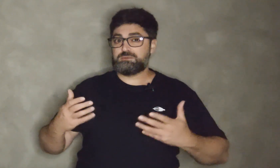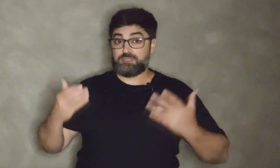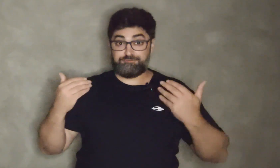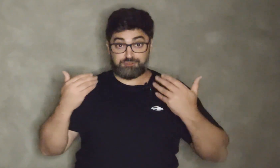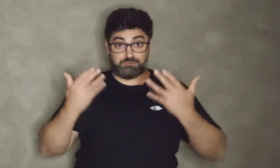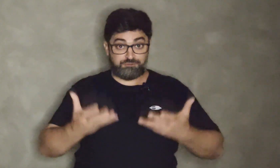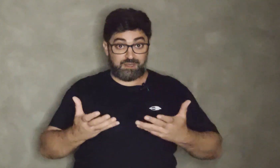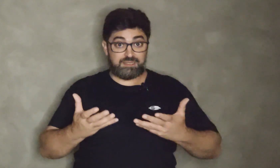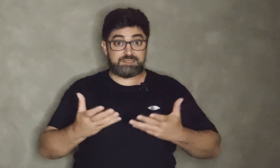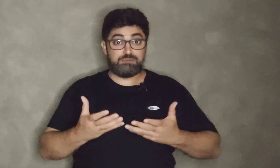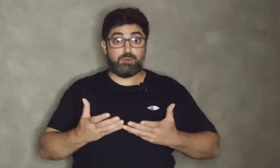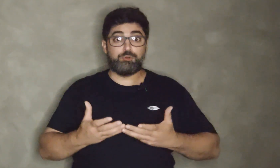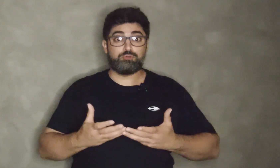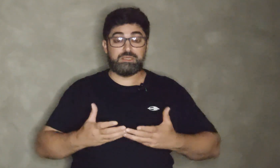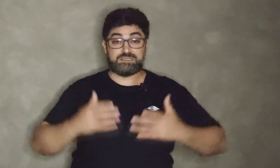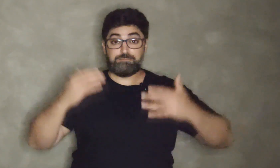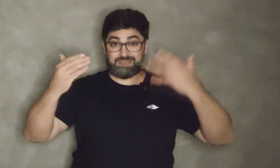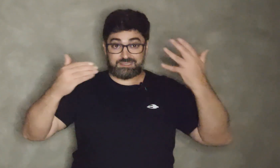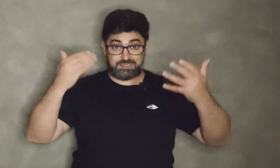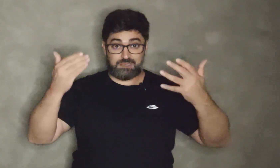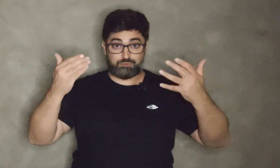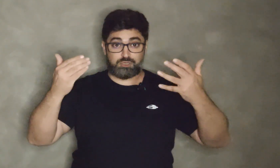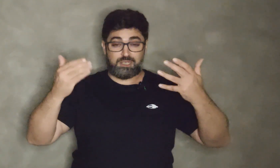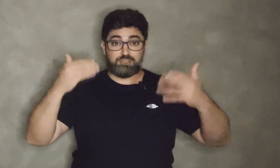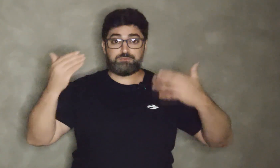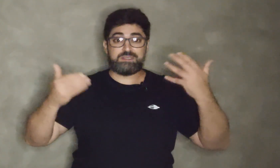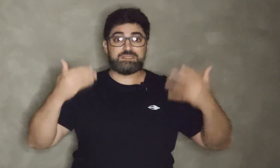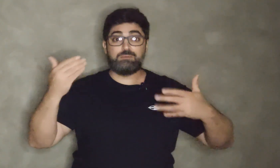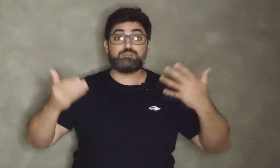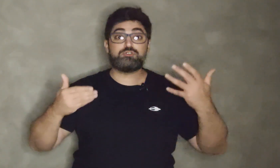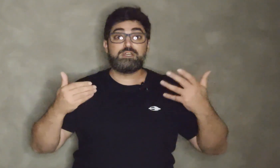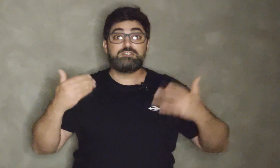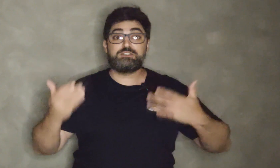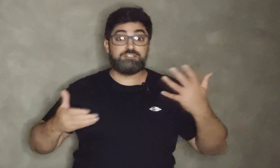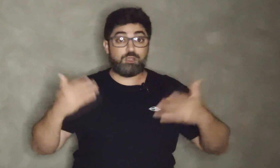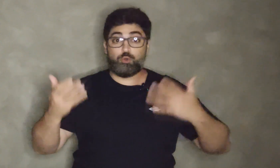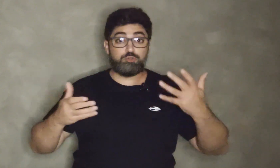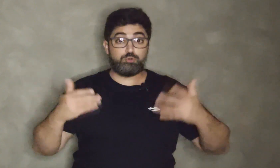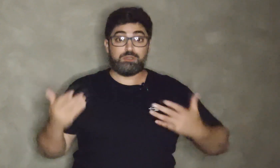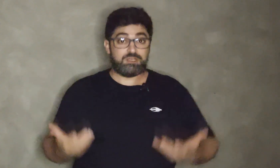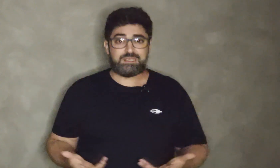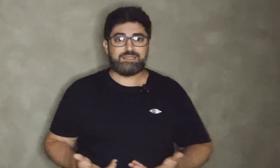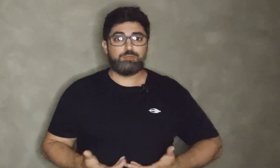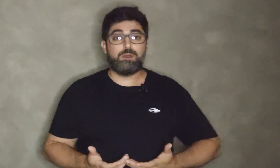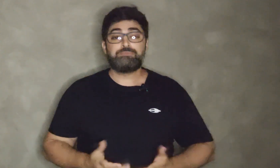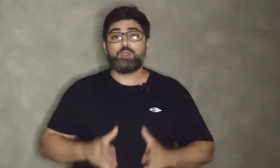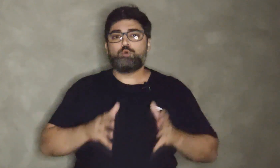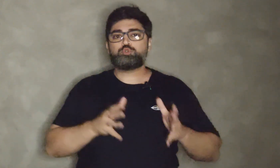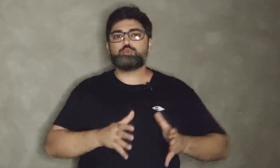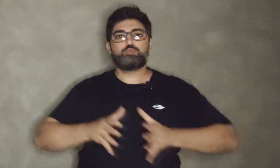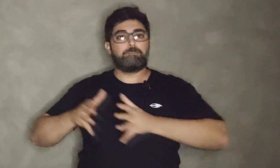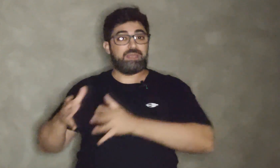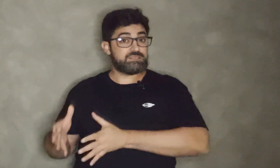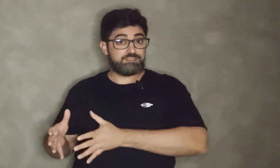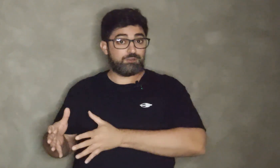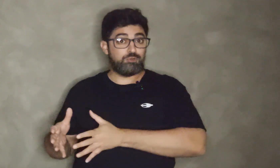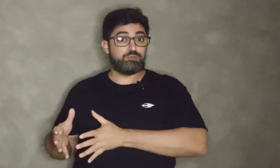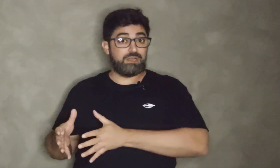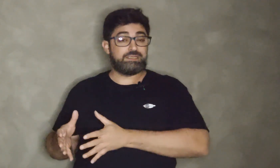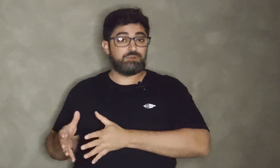que somos falantes da língua portuguesa e pensamos, nós pensamos de acordo com a nossa língua. O surdo pensa de acordo com a língua